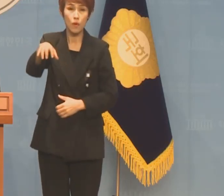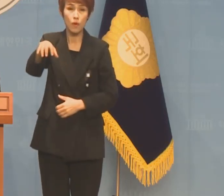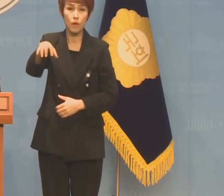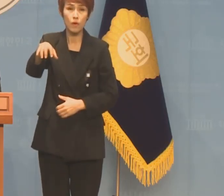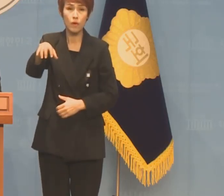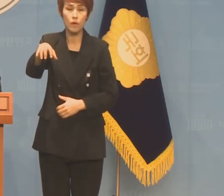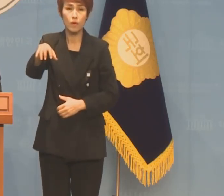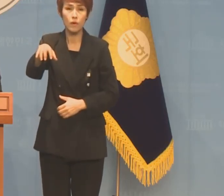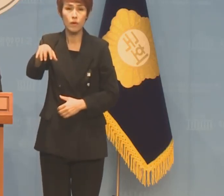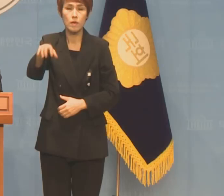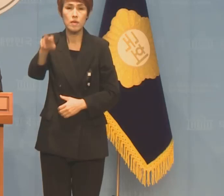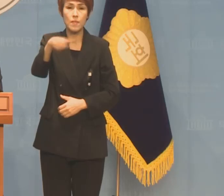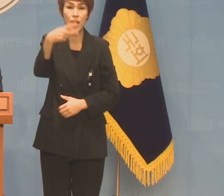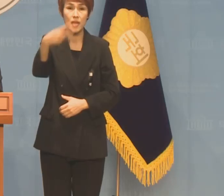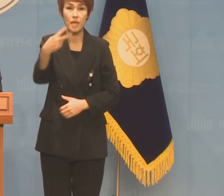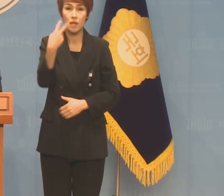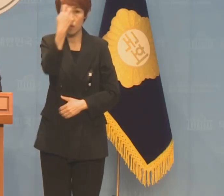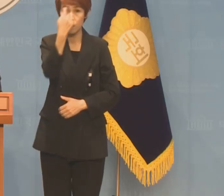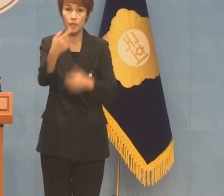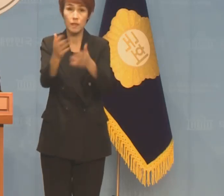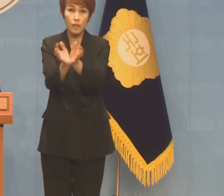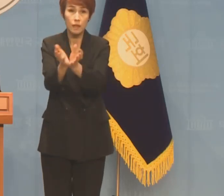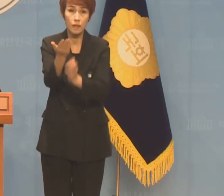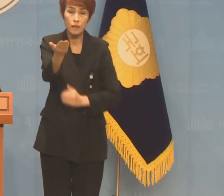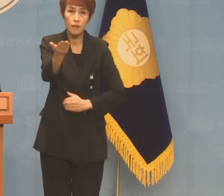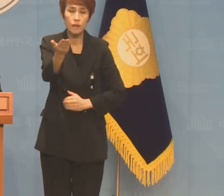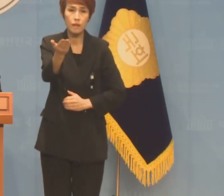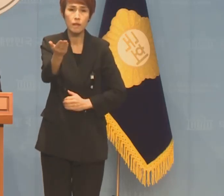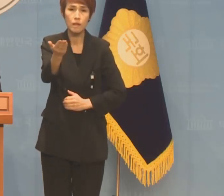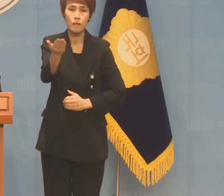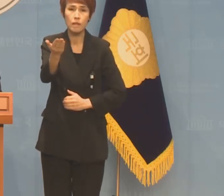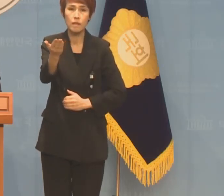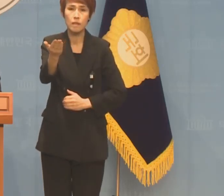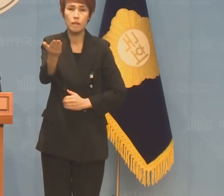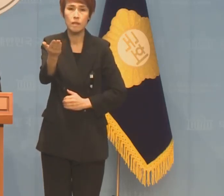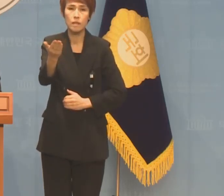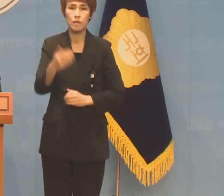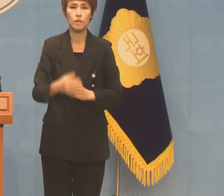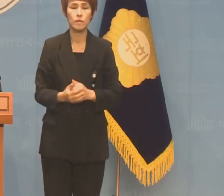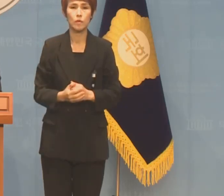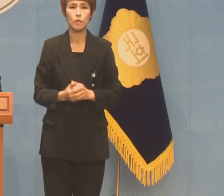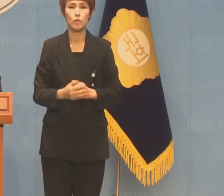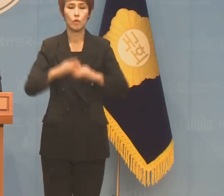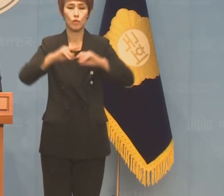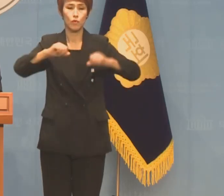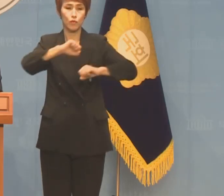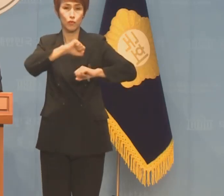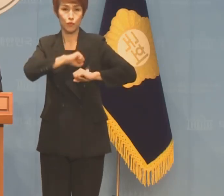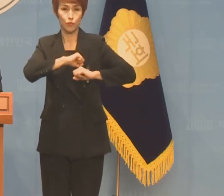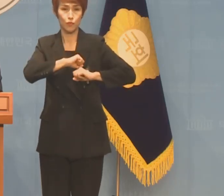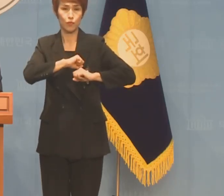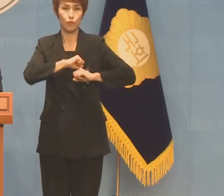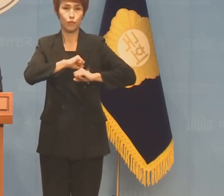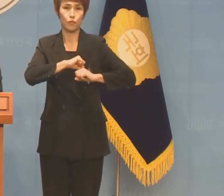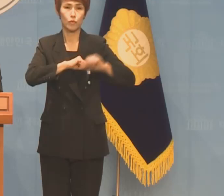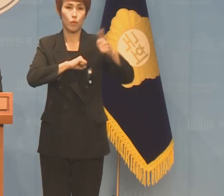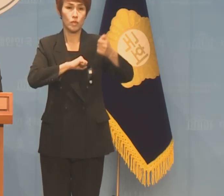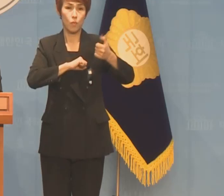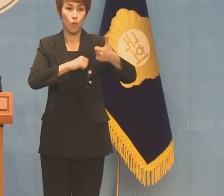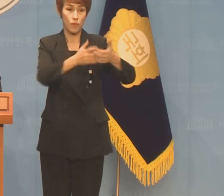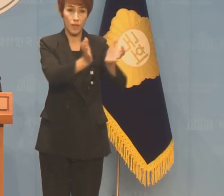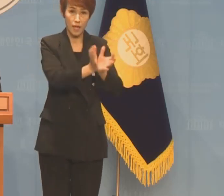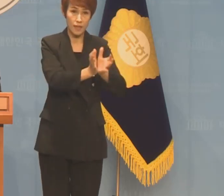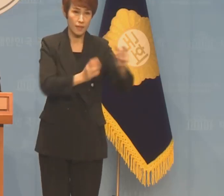경호하고 있는 202 경비단, 그리고 관저 통합방어를 담당하는 육군 수도상위 발령부 제55